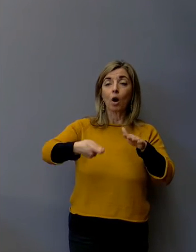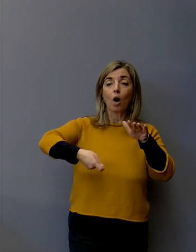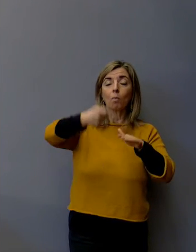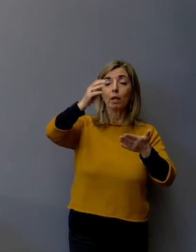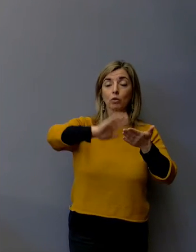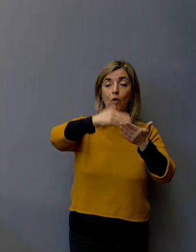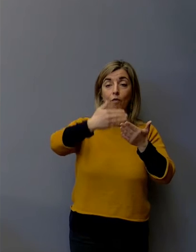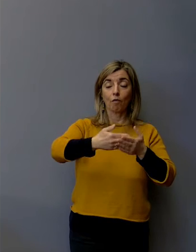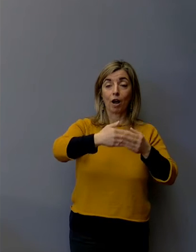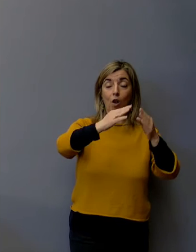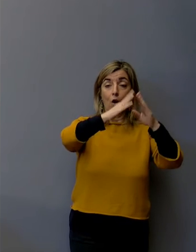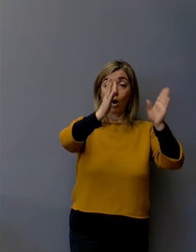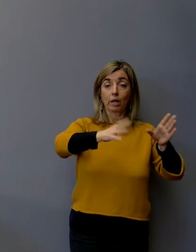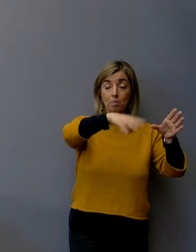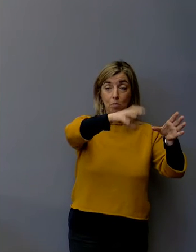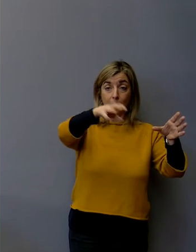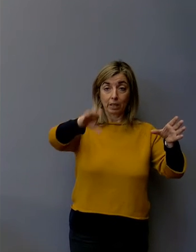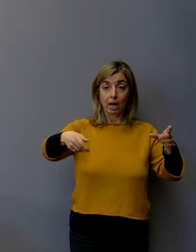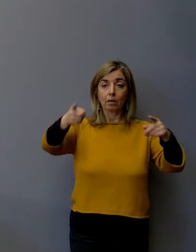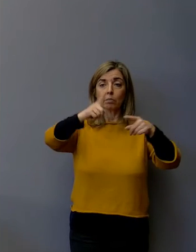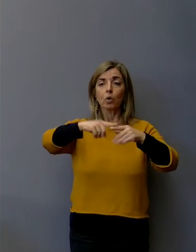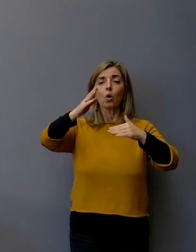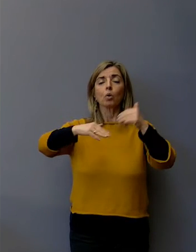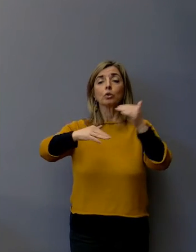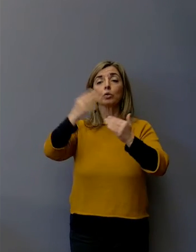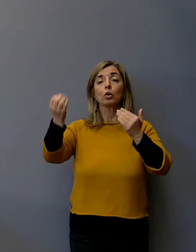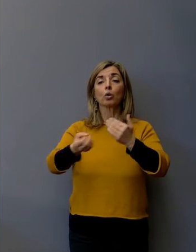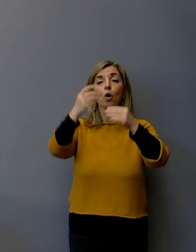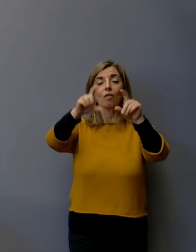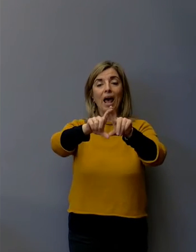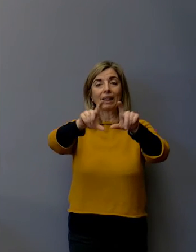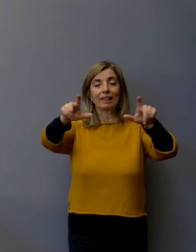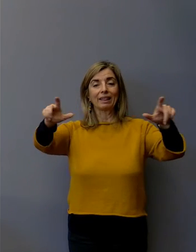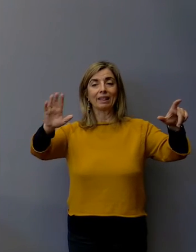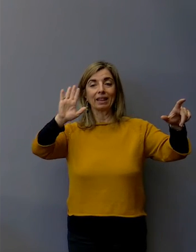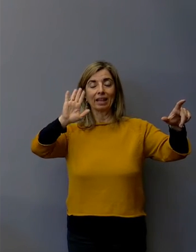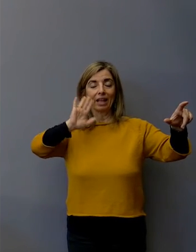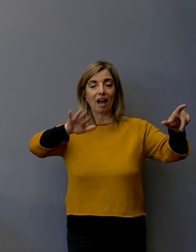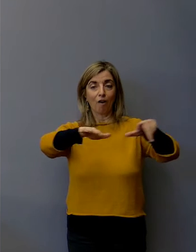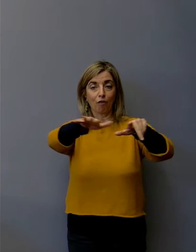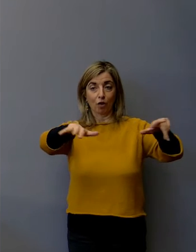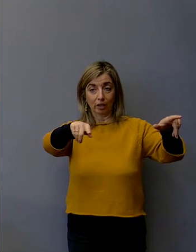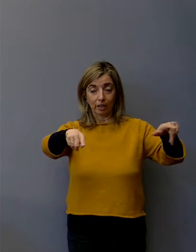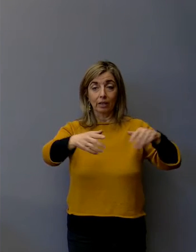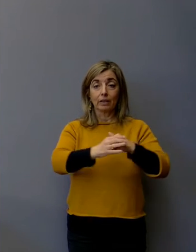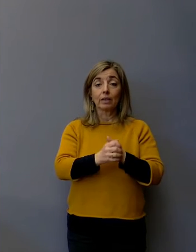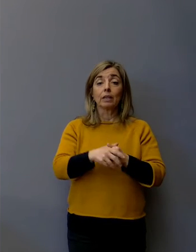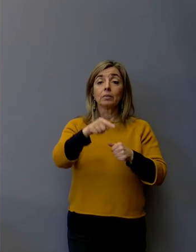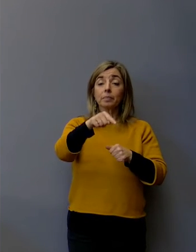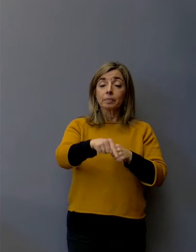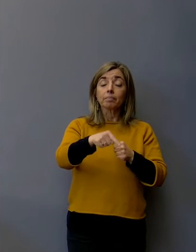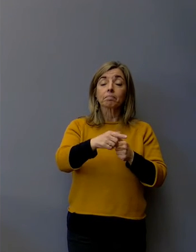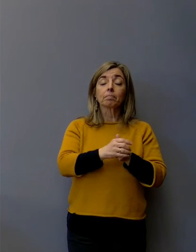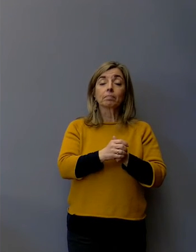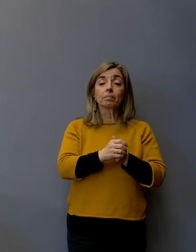patria energia e sviluppo per la città ma anche per turismo porteranno genova ad essere non più la